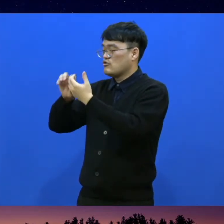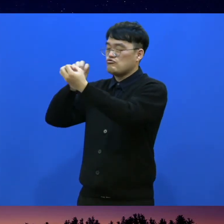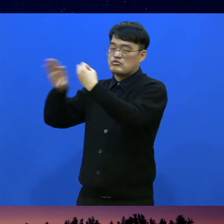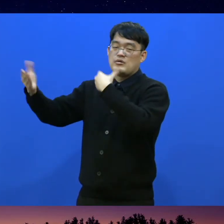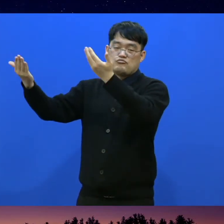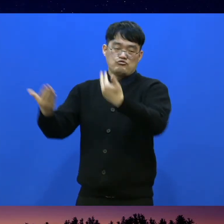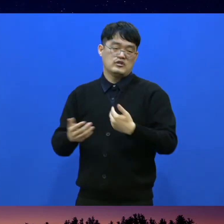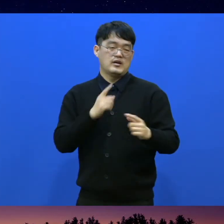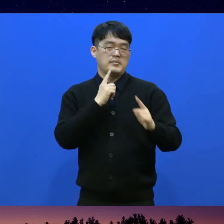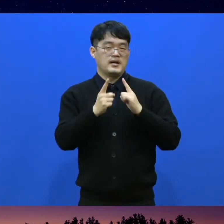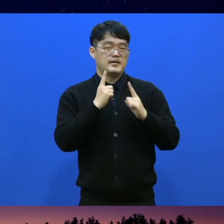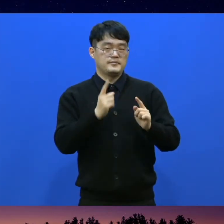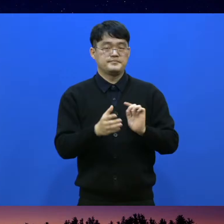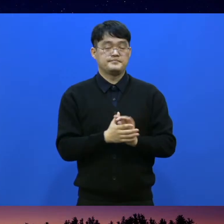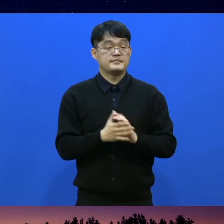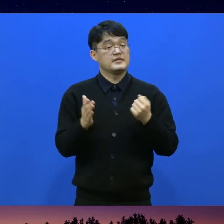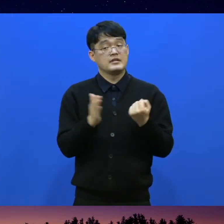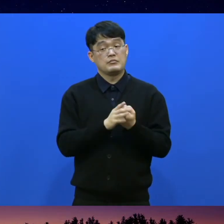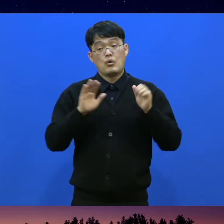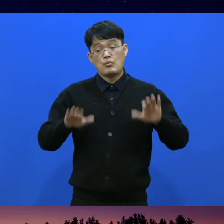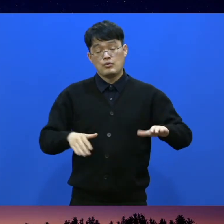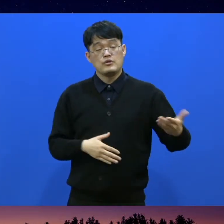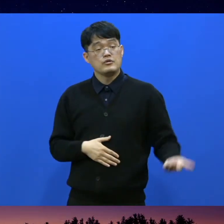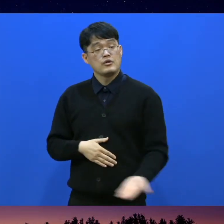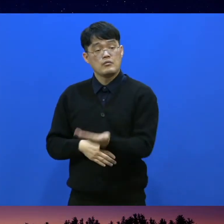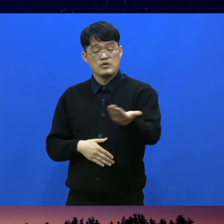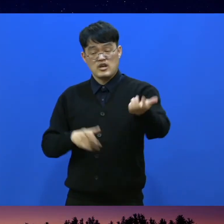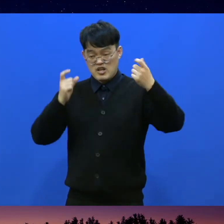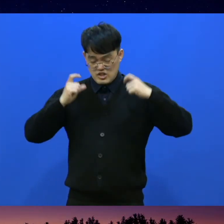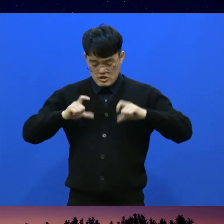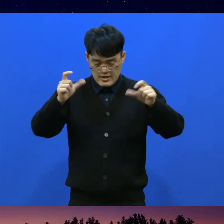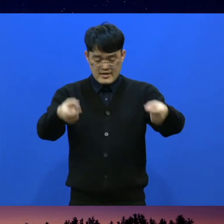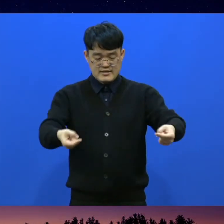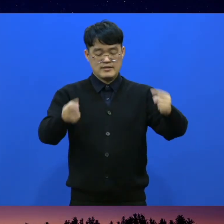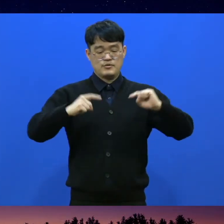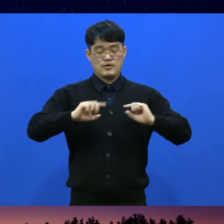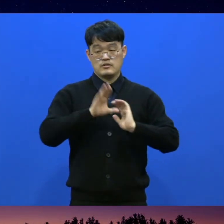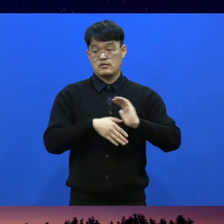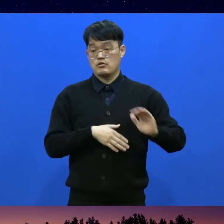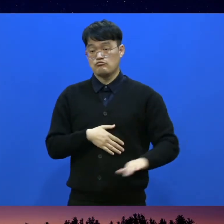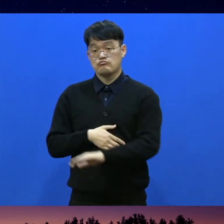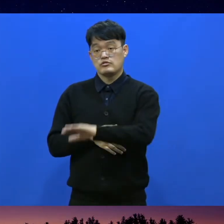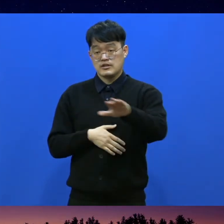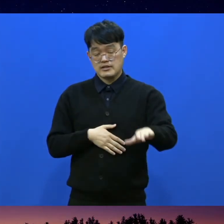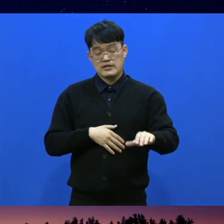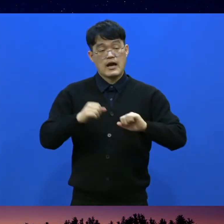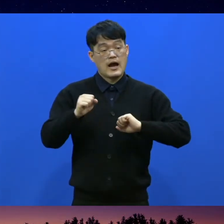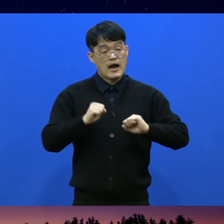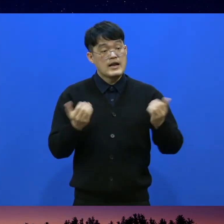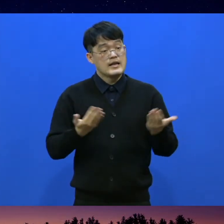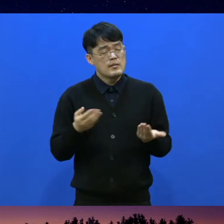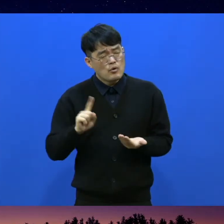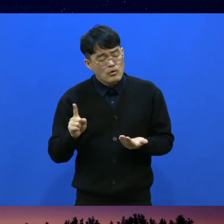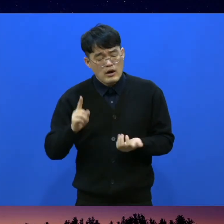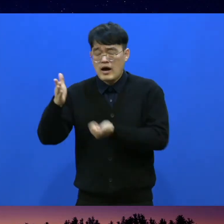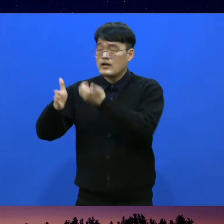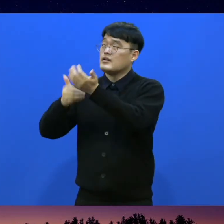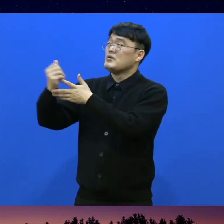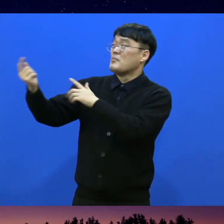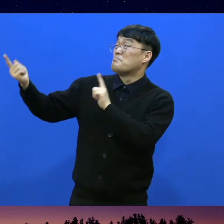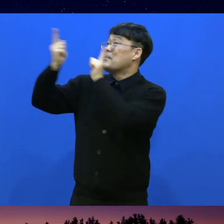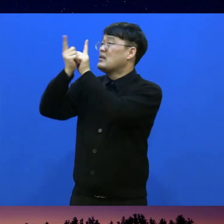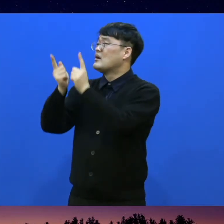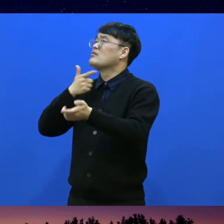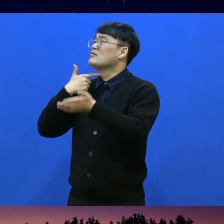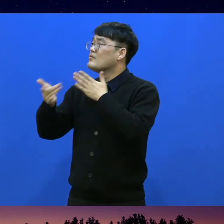거예요. 그래서 오늘 여러분이 철야에 나오셨을 때 우리가 해야 될 일은 그 하나님을 경험하는 것입니다.